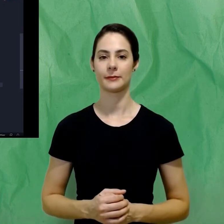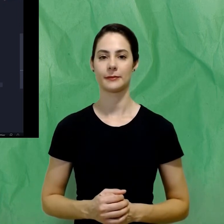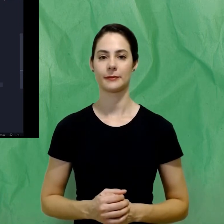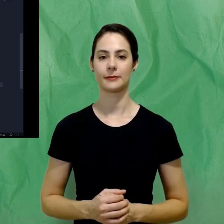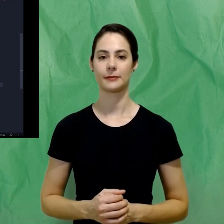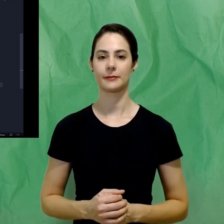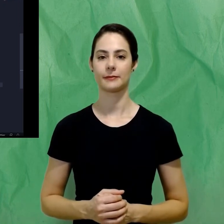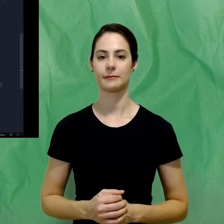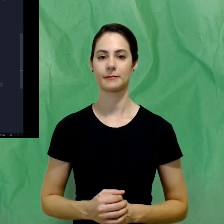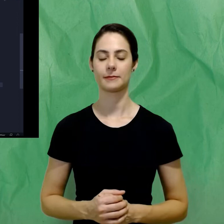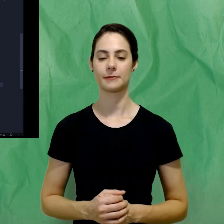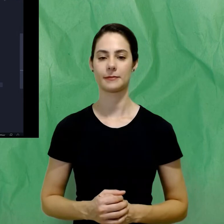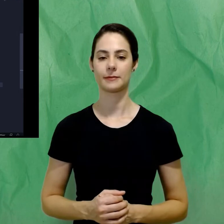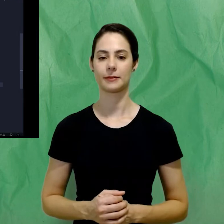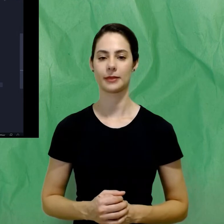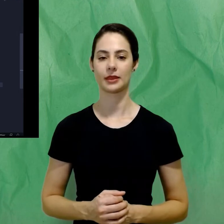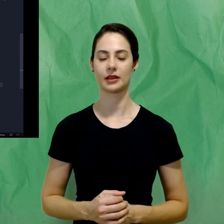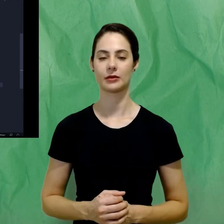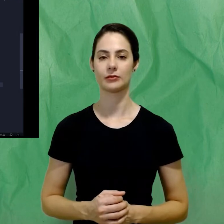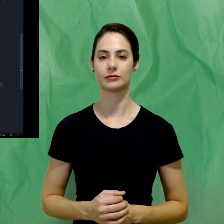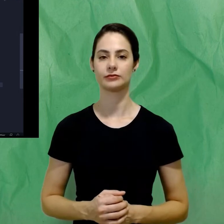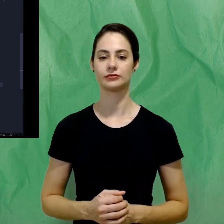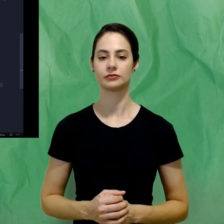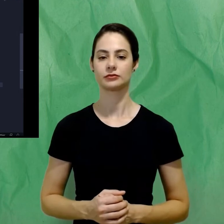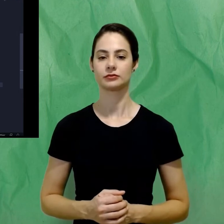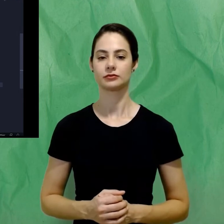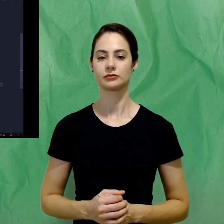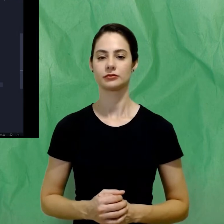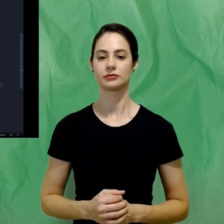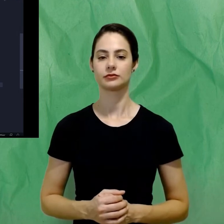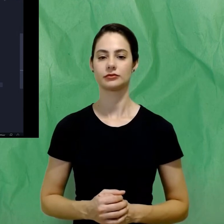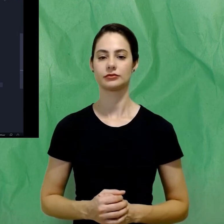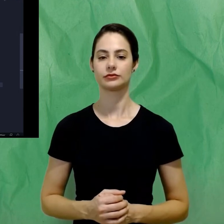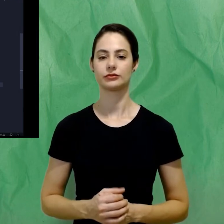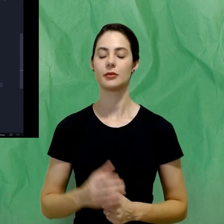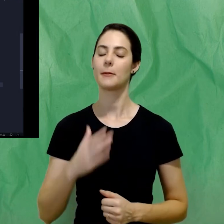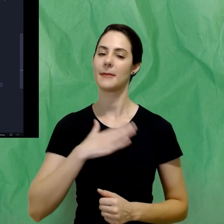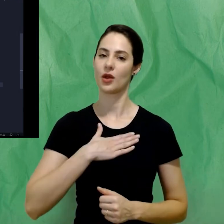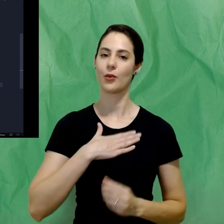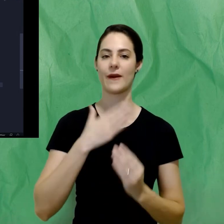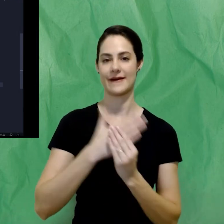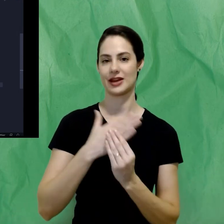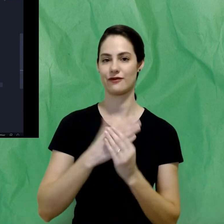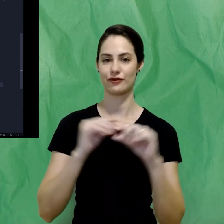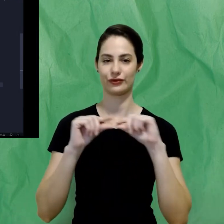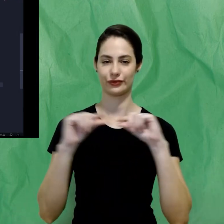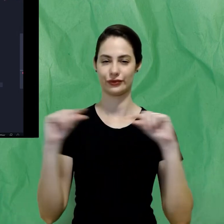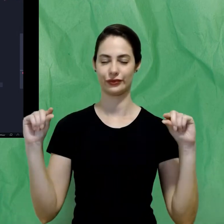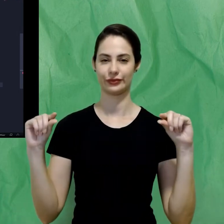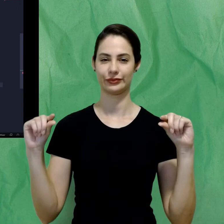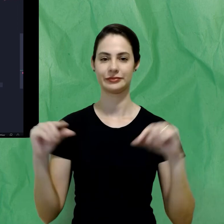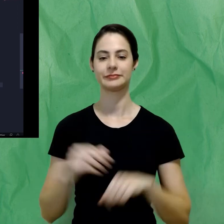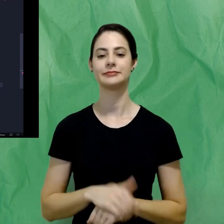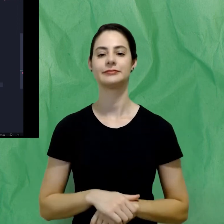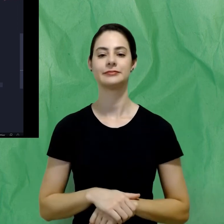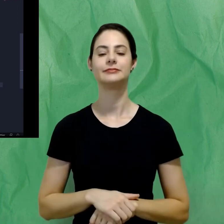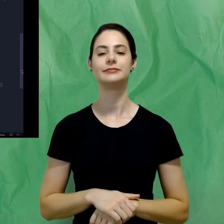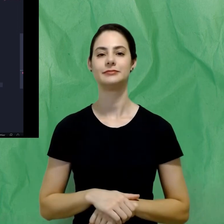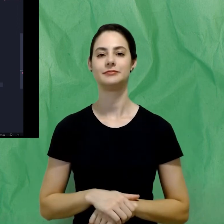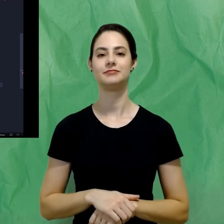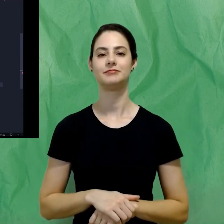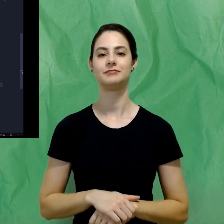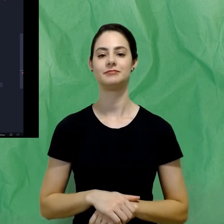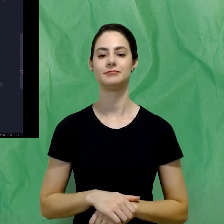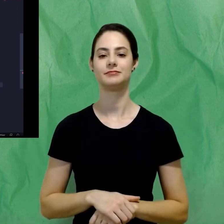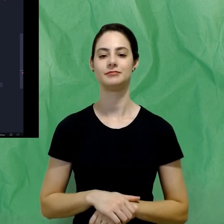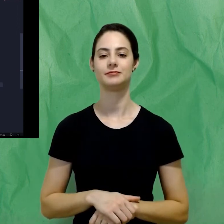né? Um blob. Então, o meu blob que eu vou chamar meu arquivo. Vou colocar meu arquivo, eu acho que fica mais bonito. Vai